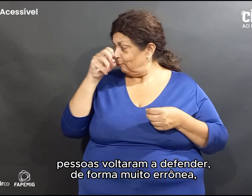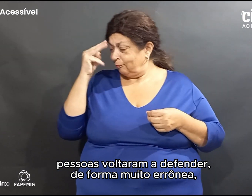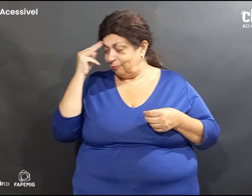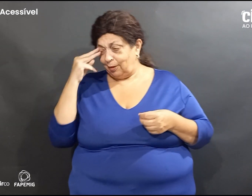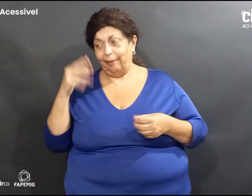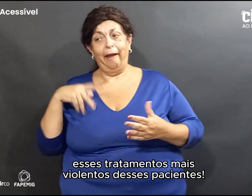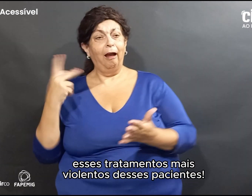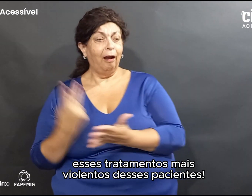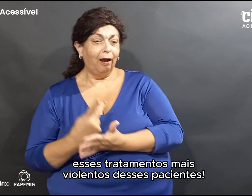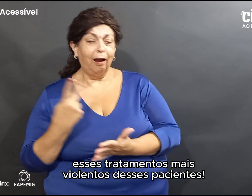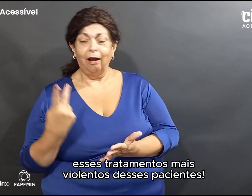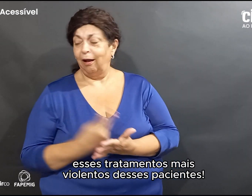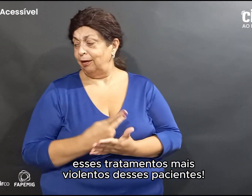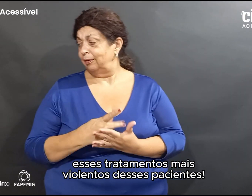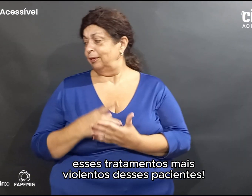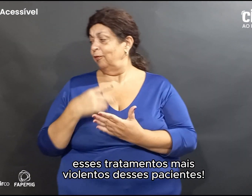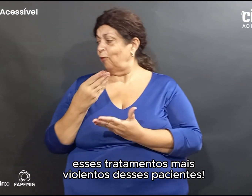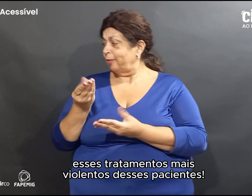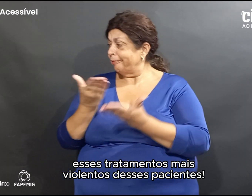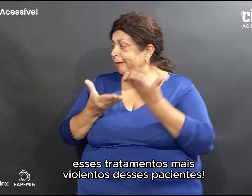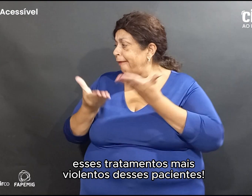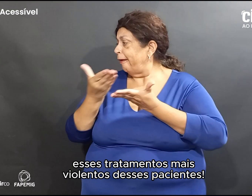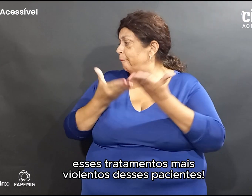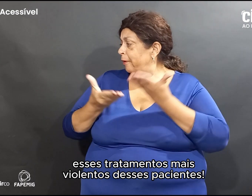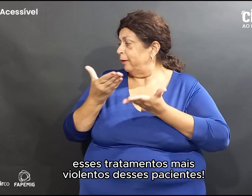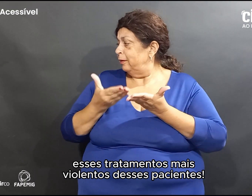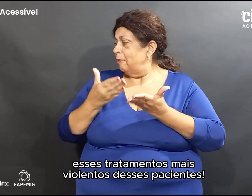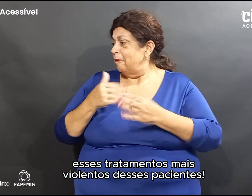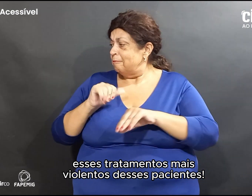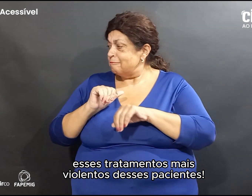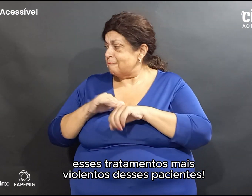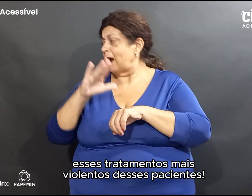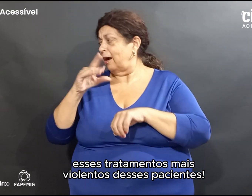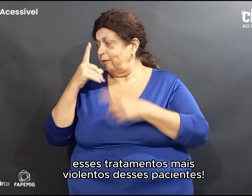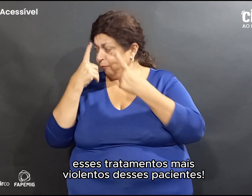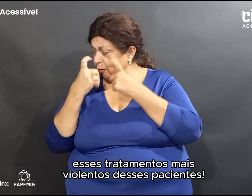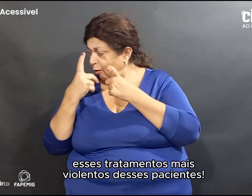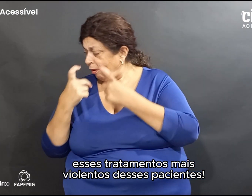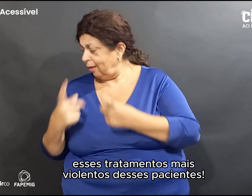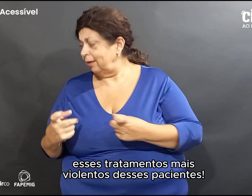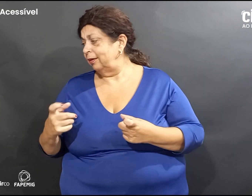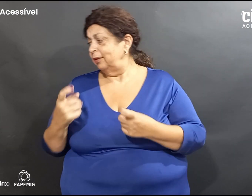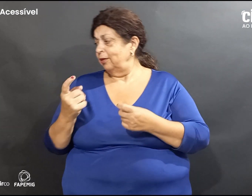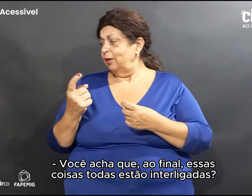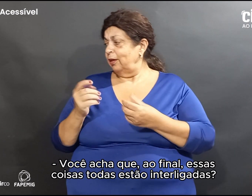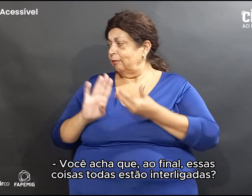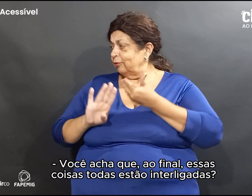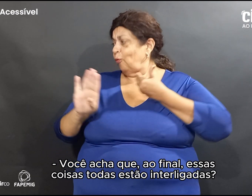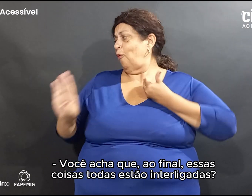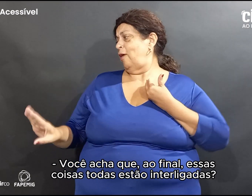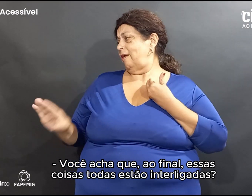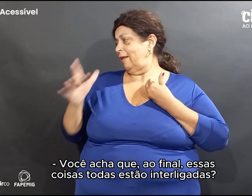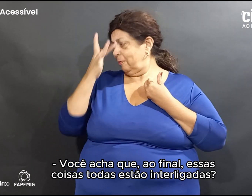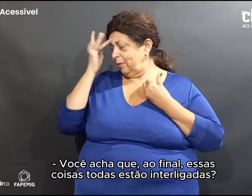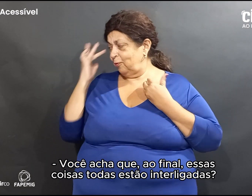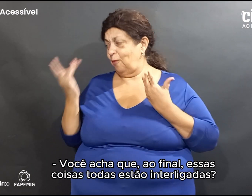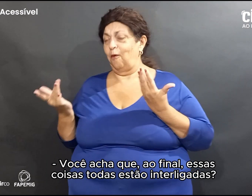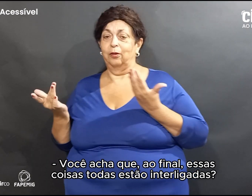errônea esses tratamentos mais violentos desses pacientes. Você acha que, no final, essas